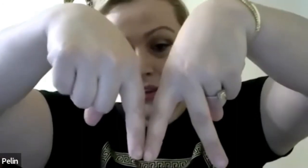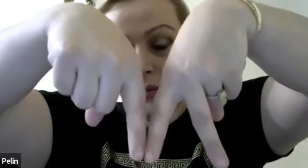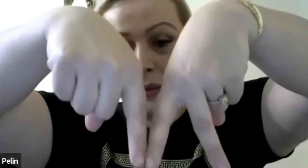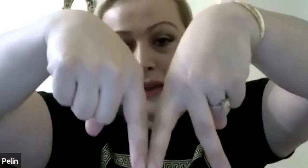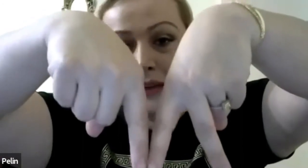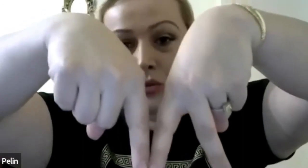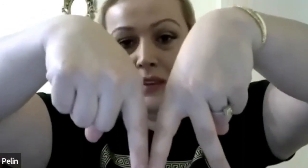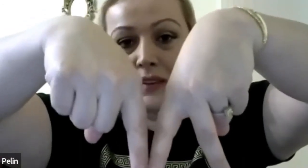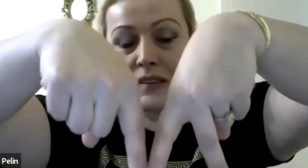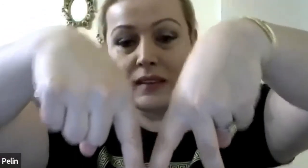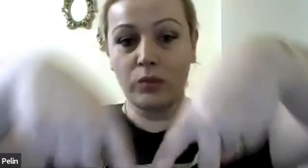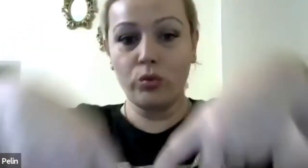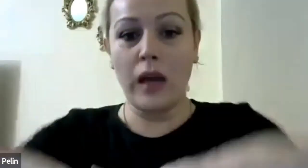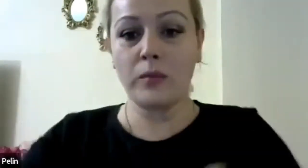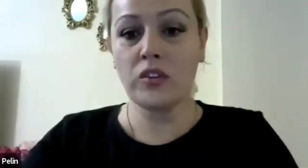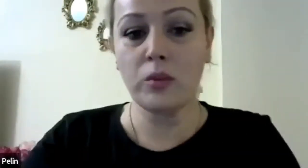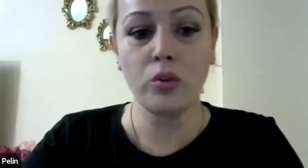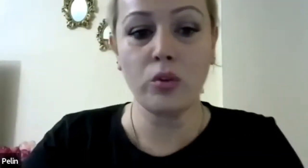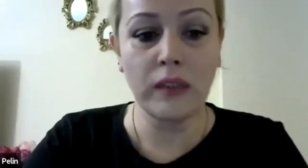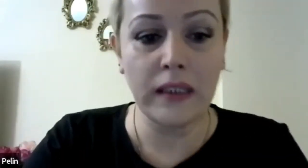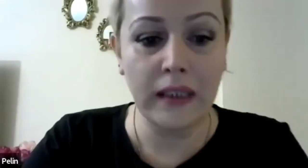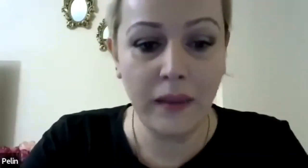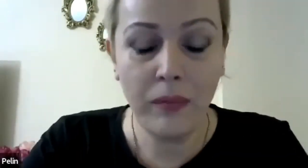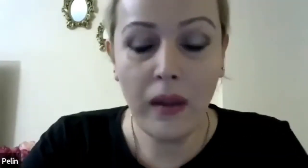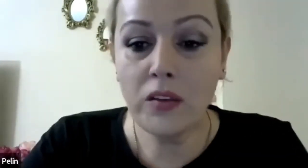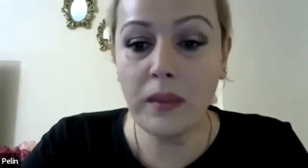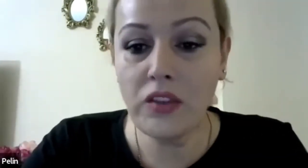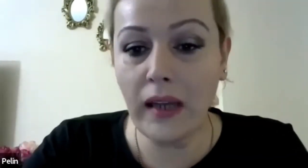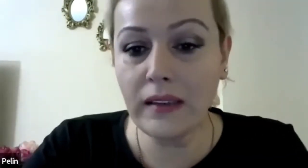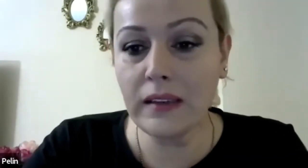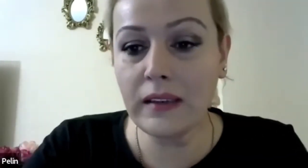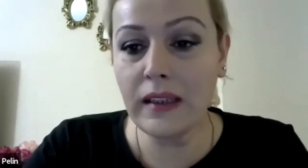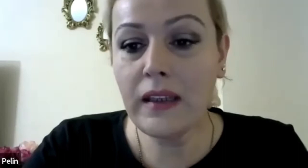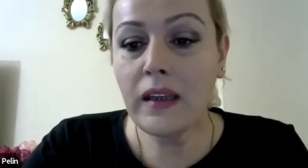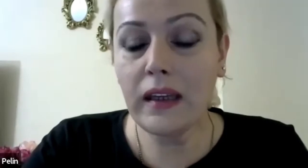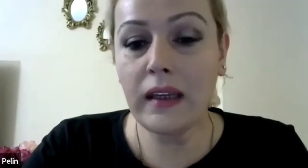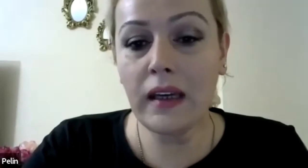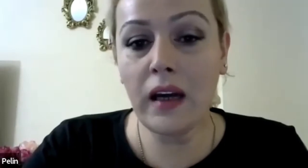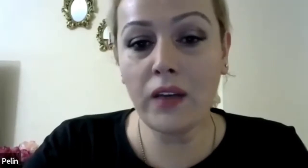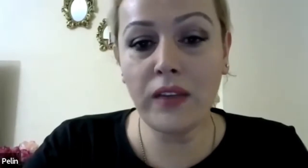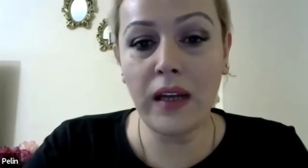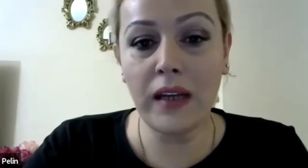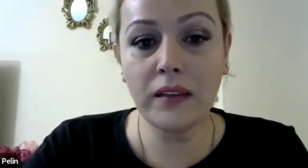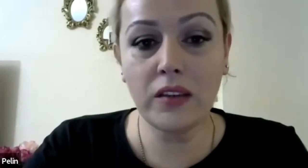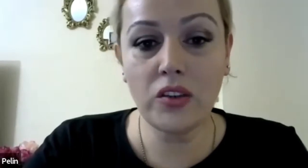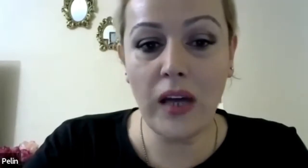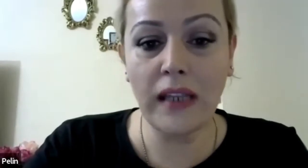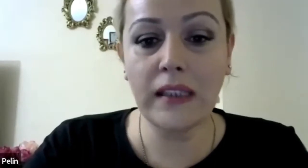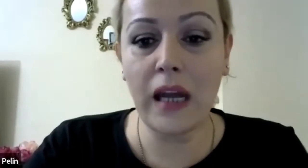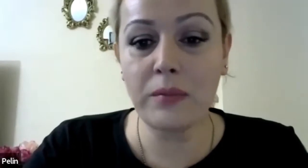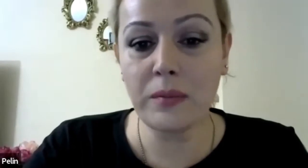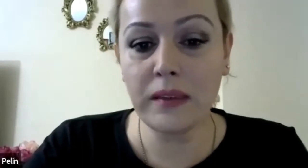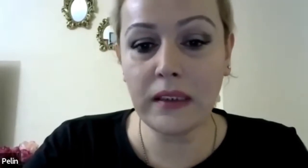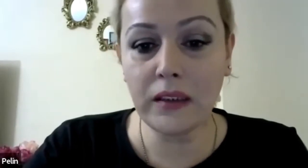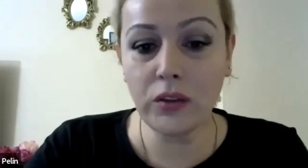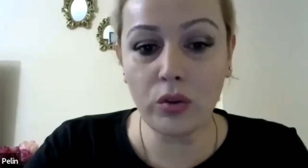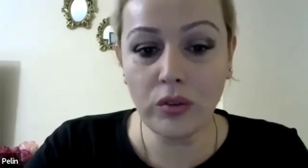Şimdi ben dün de sizi uyarmıştım bir konuyla ilgili. Şimdi işaret dilinde harfler, işaretler birbirine yakın olduğu